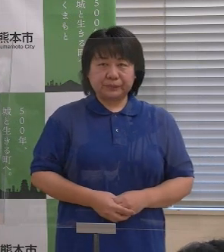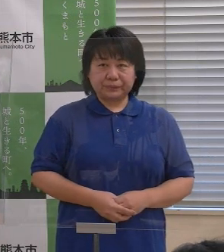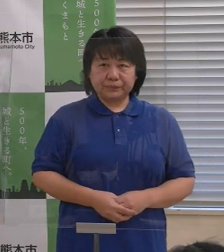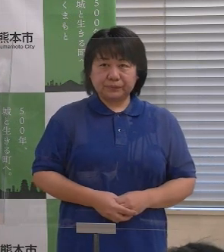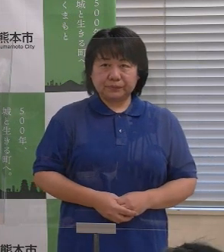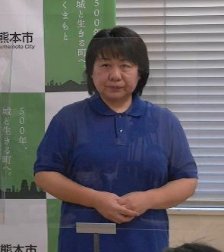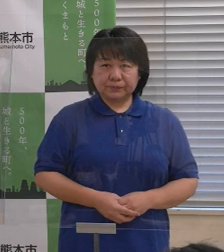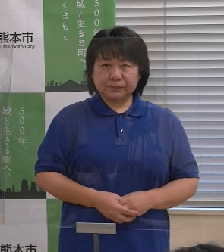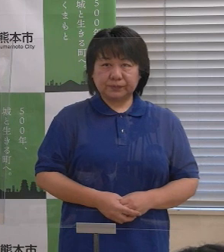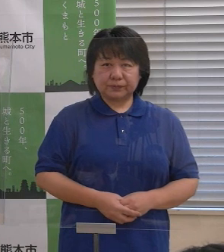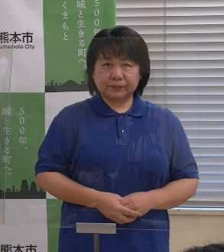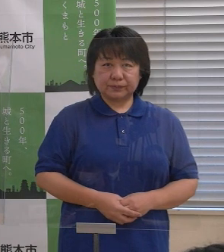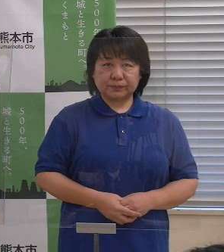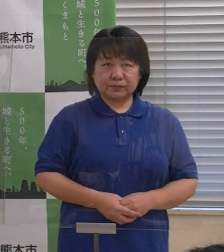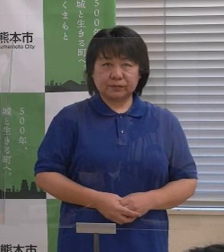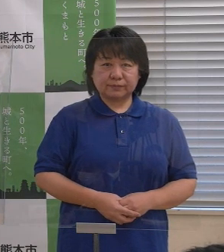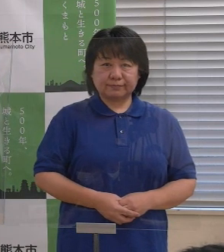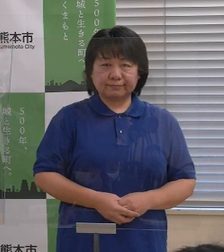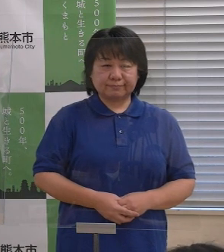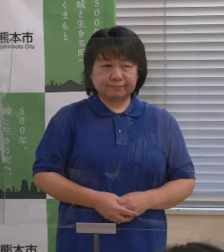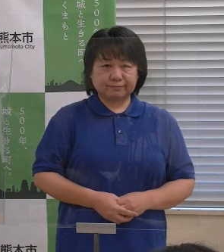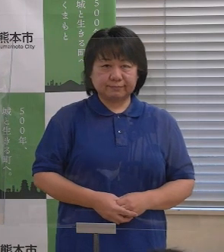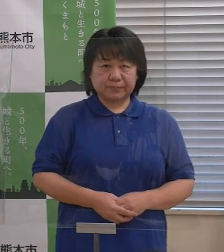それでは質問いたします。